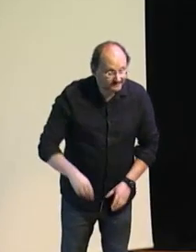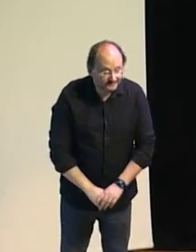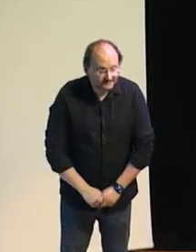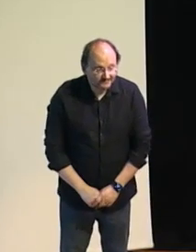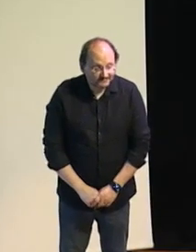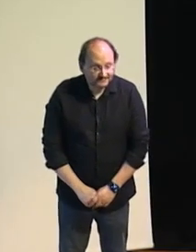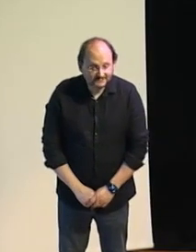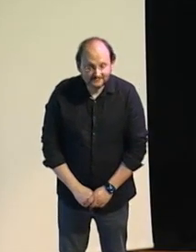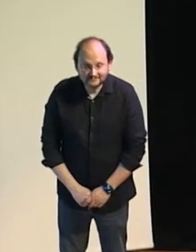Est-ce que vous avez compris?